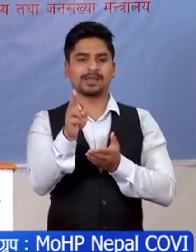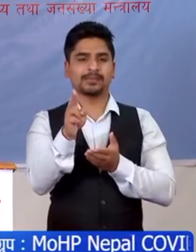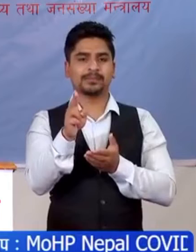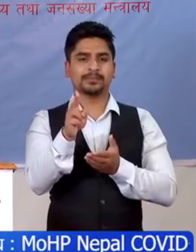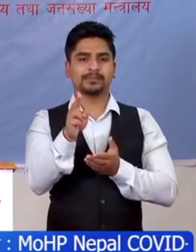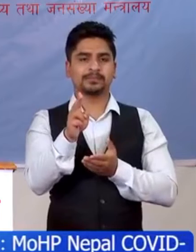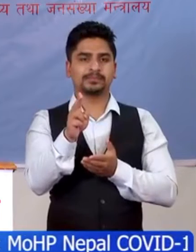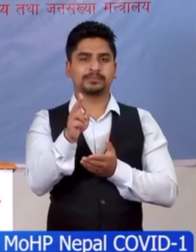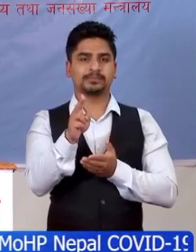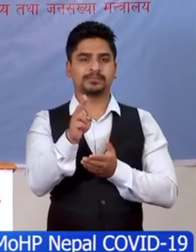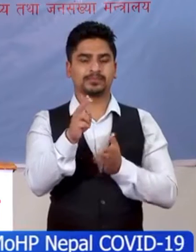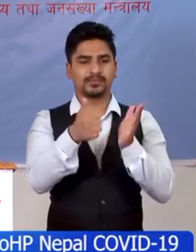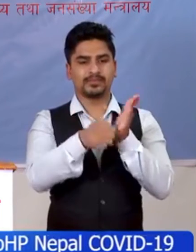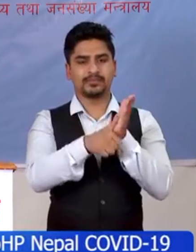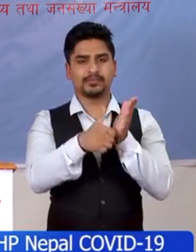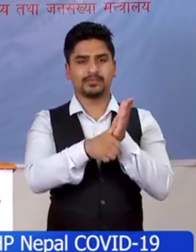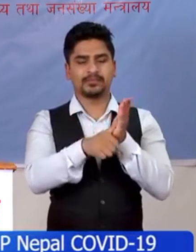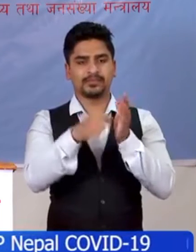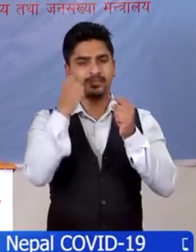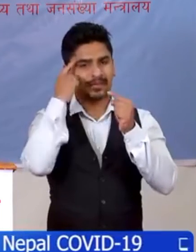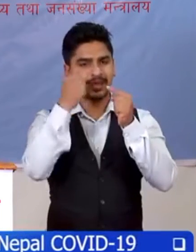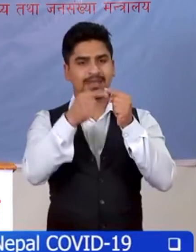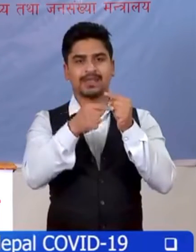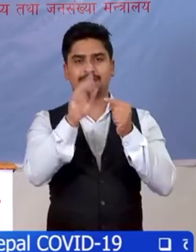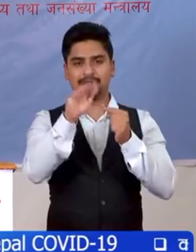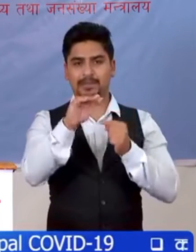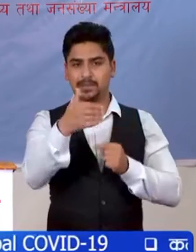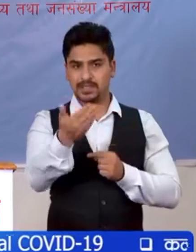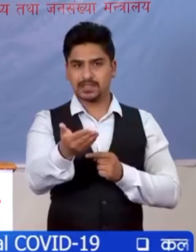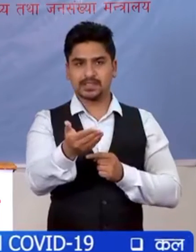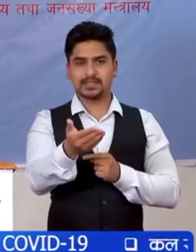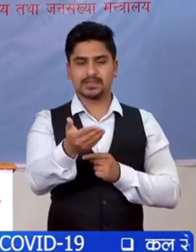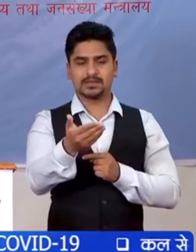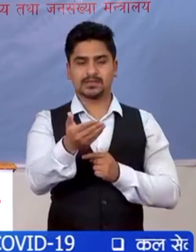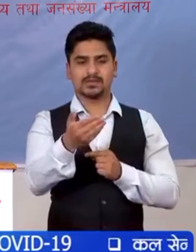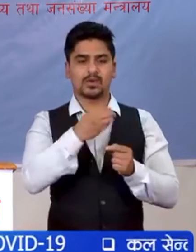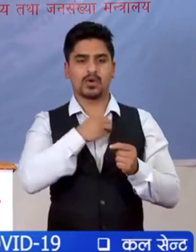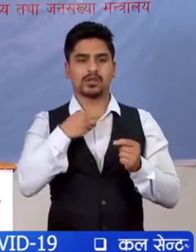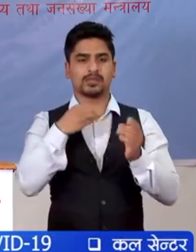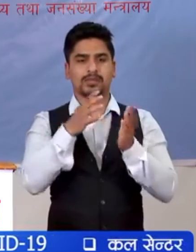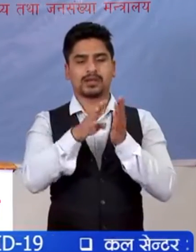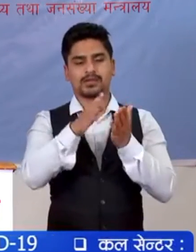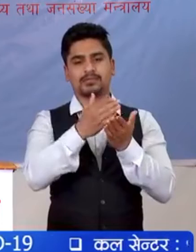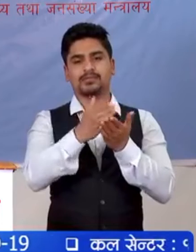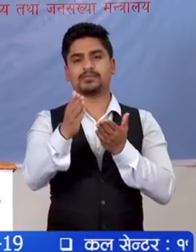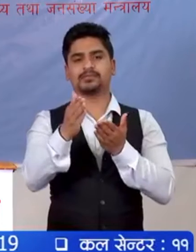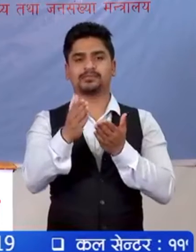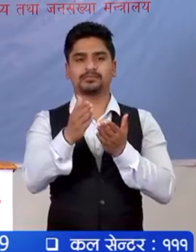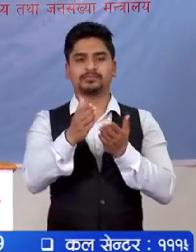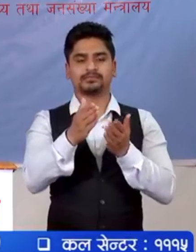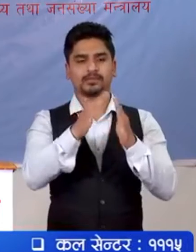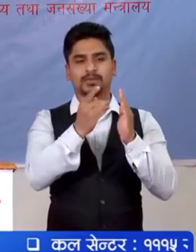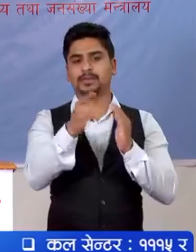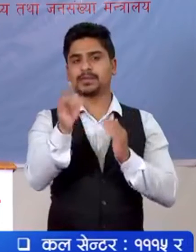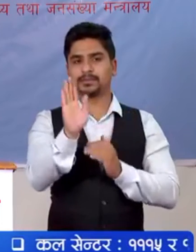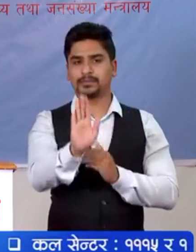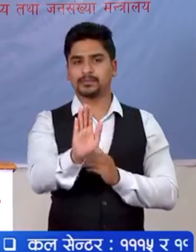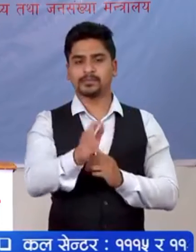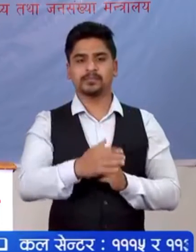1 जनाको परीक्षण नेगेटिभ आए पश्चात अस्पतालबाट आज डिस्चार्ज गरिएको छ।